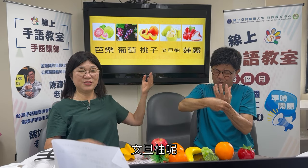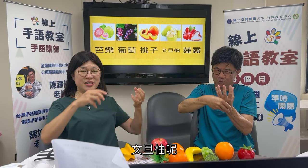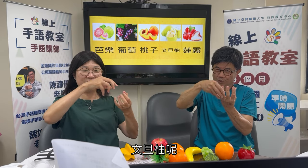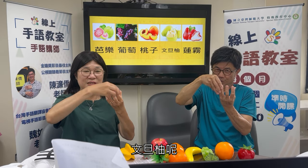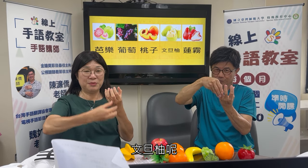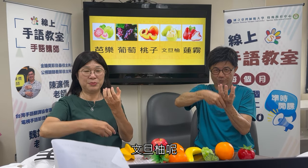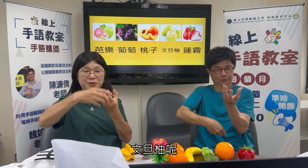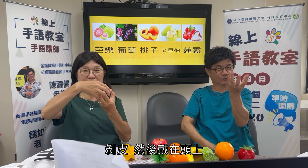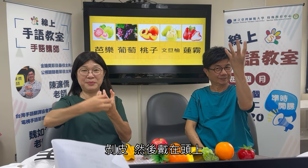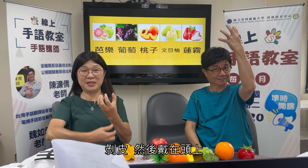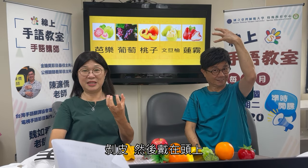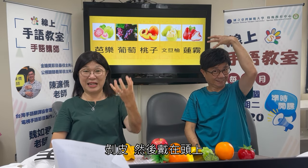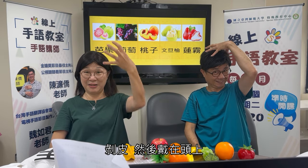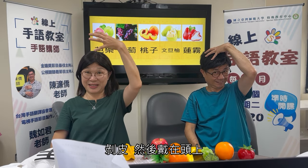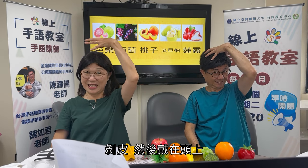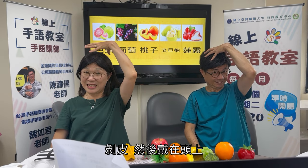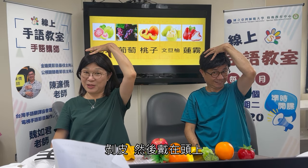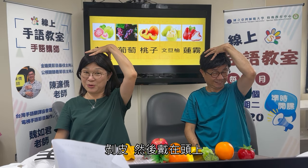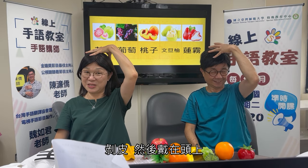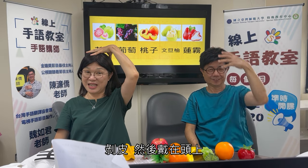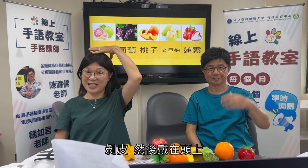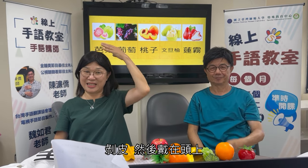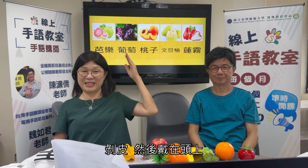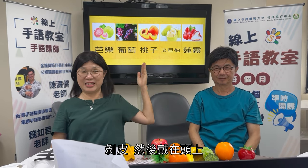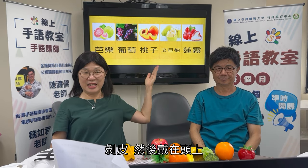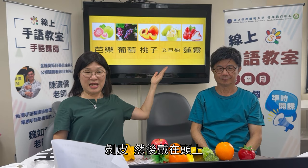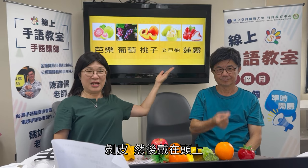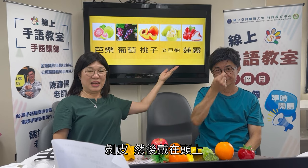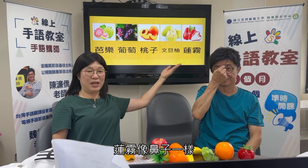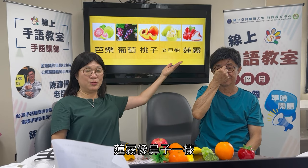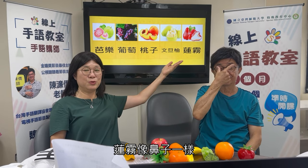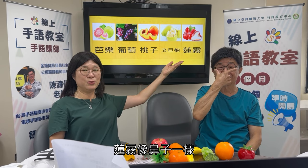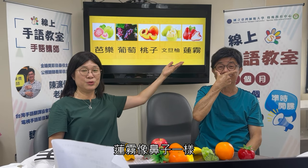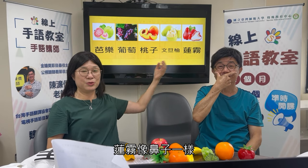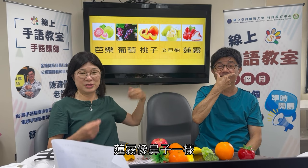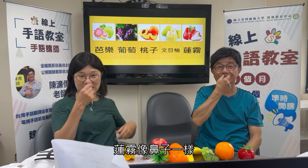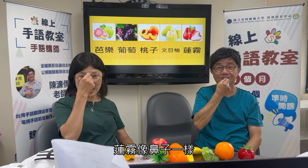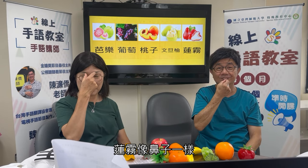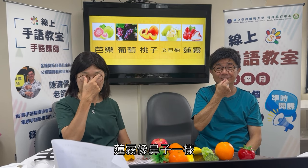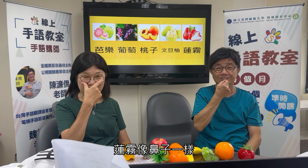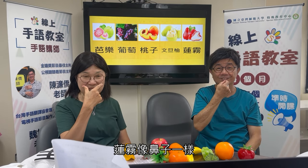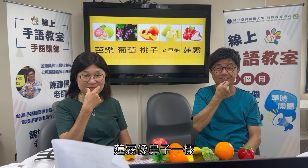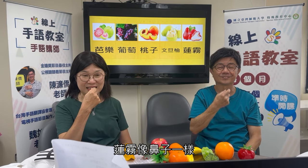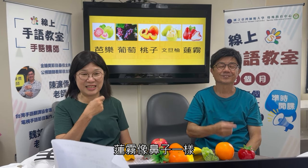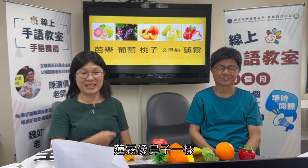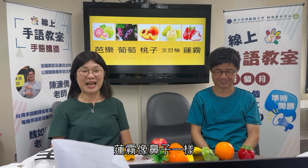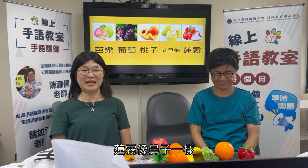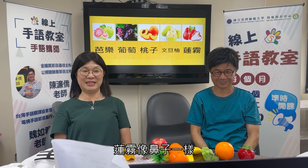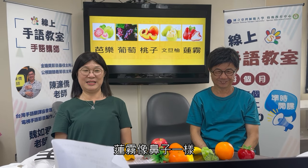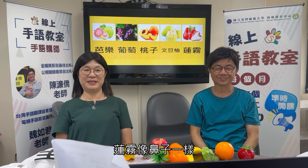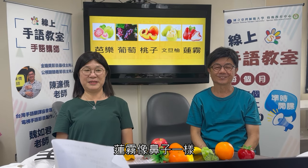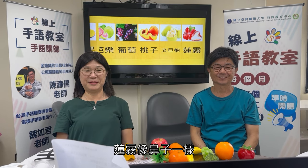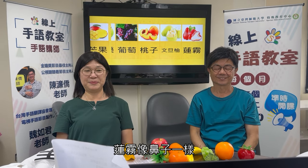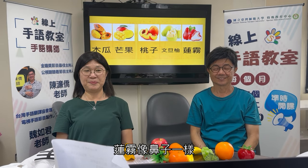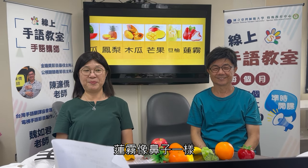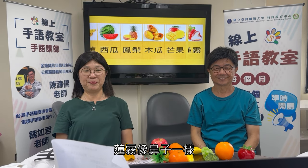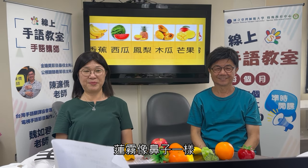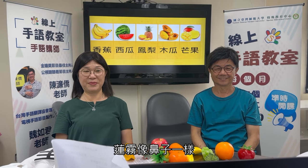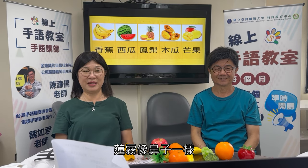呢剥皮然后戴在头上，莲雾像鼻子一样，